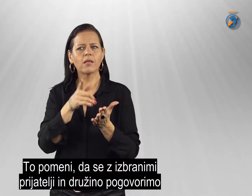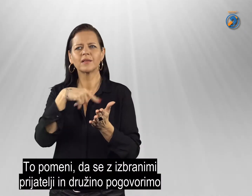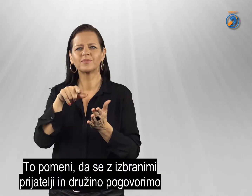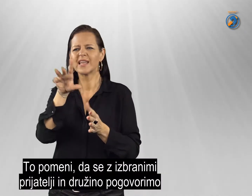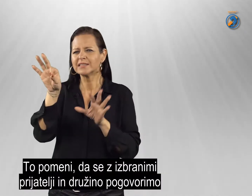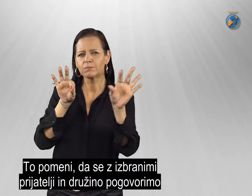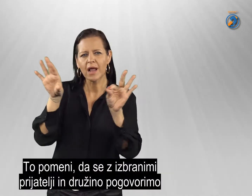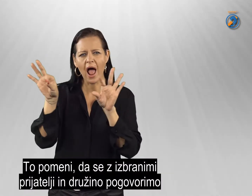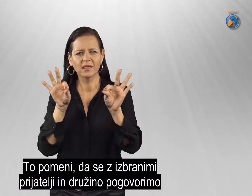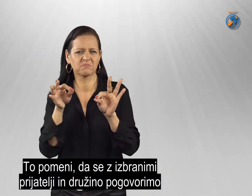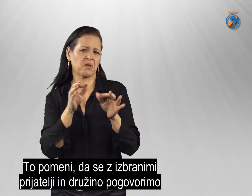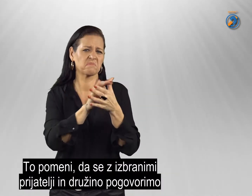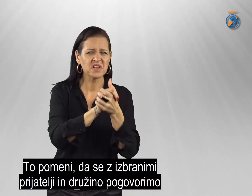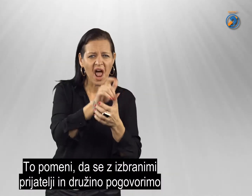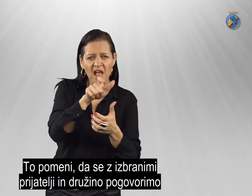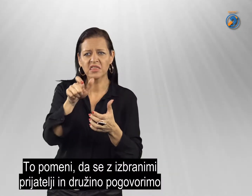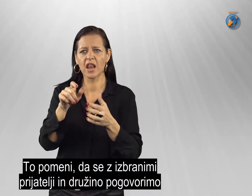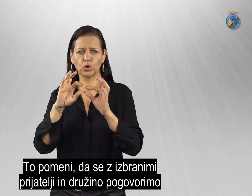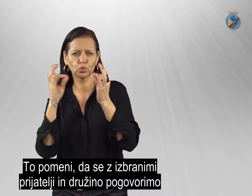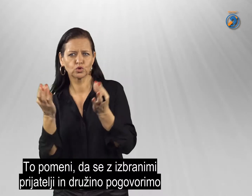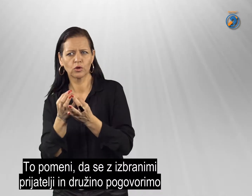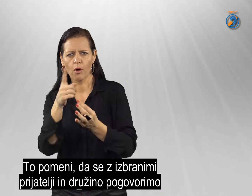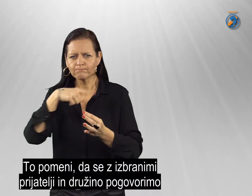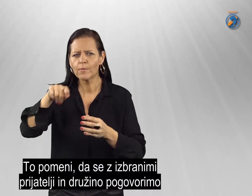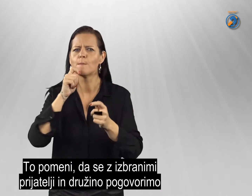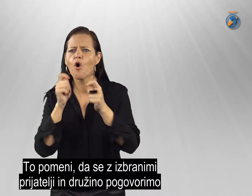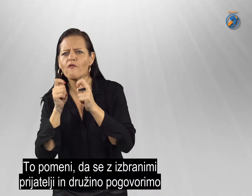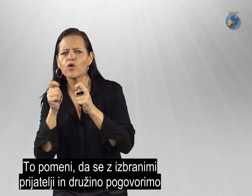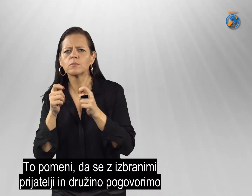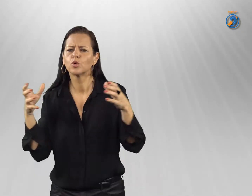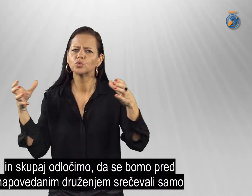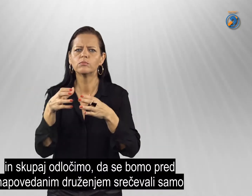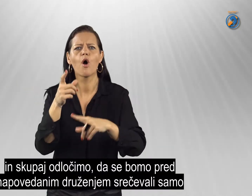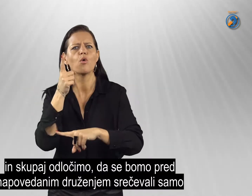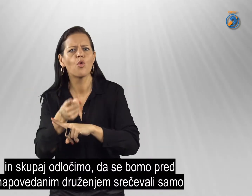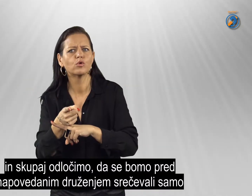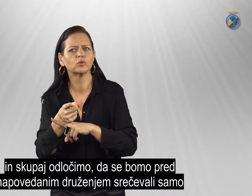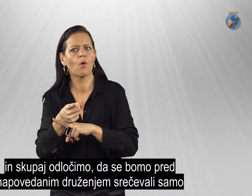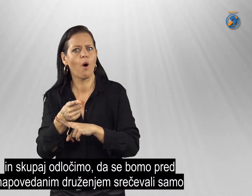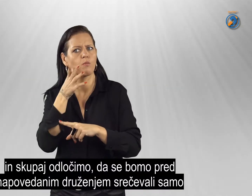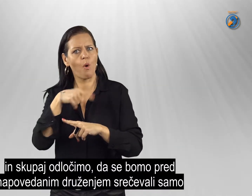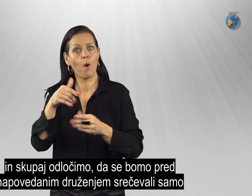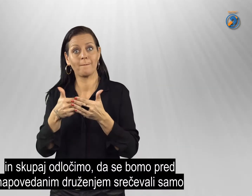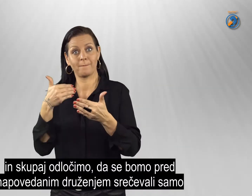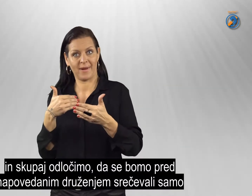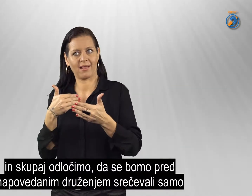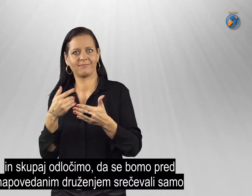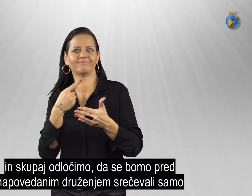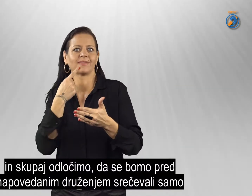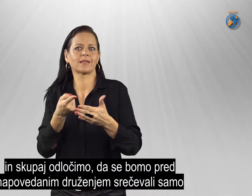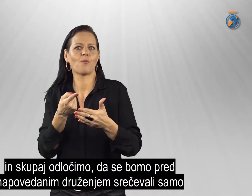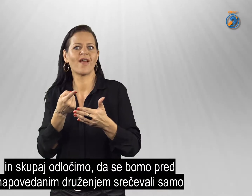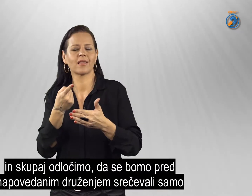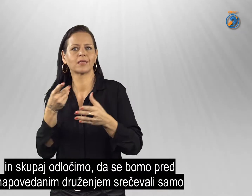To pomeni, da se z izbranimi prijatelji in družino pogovorimo in skupaj odločimo, da se bomo pred